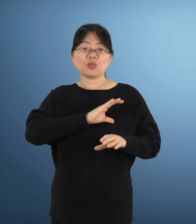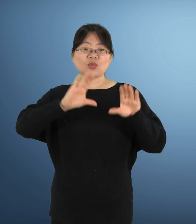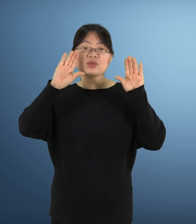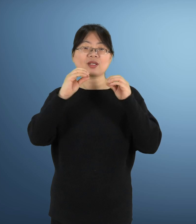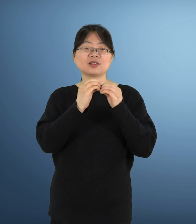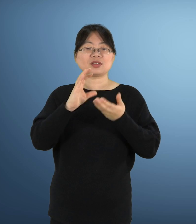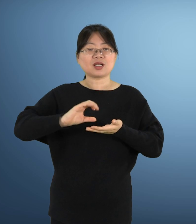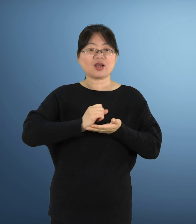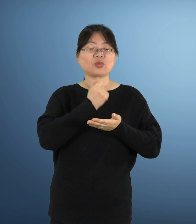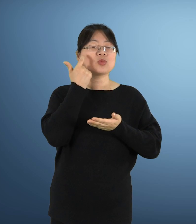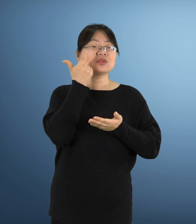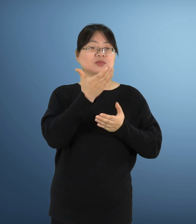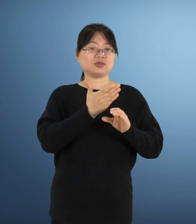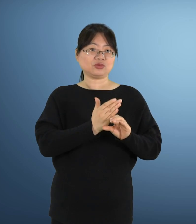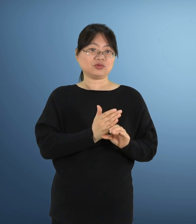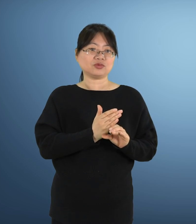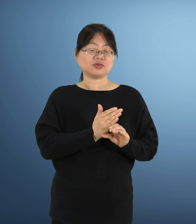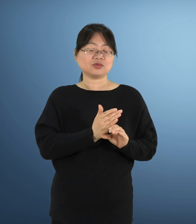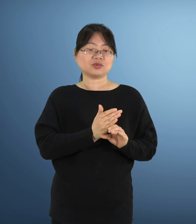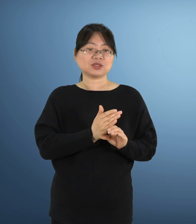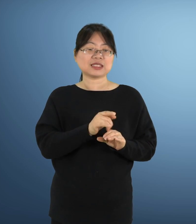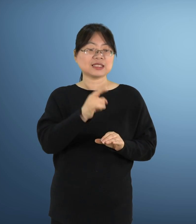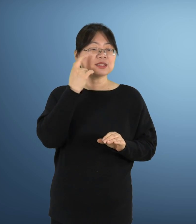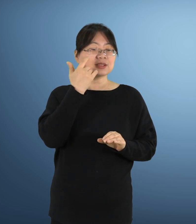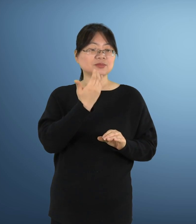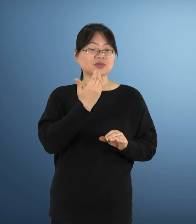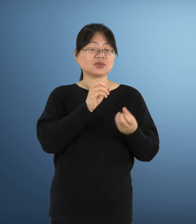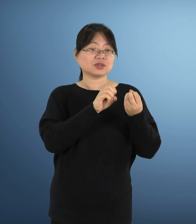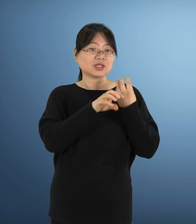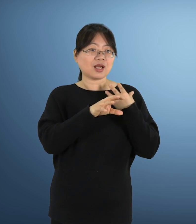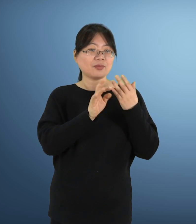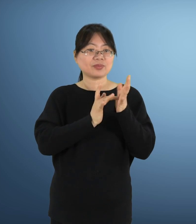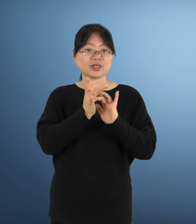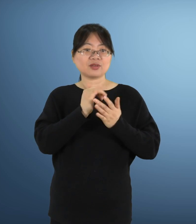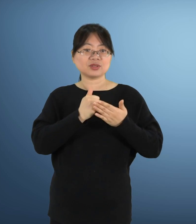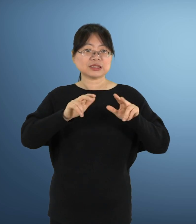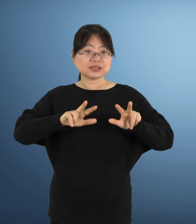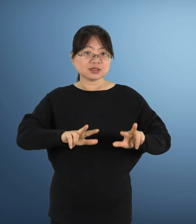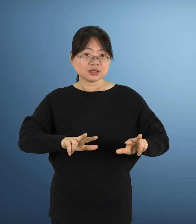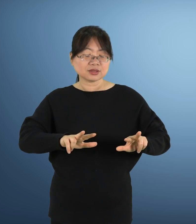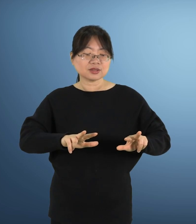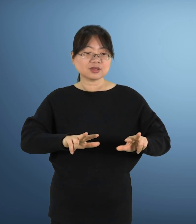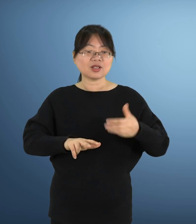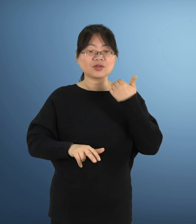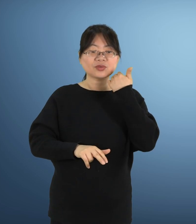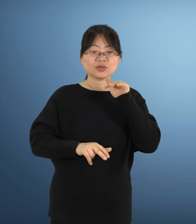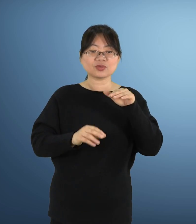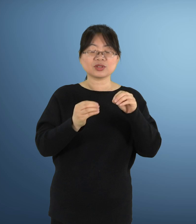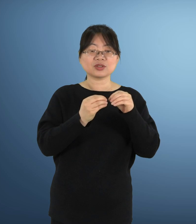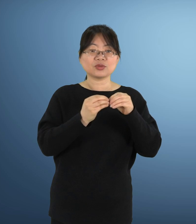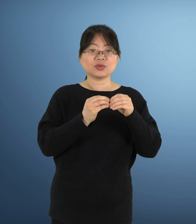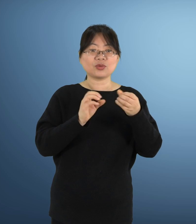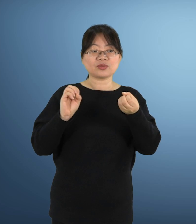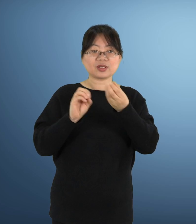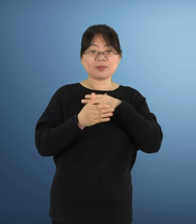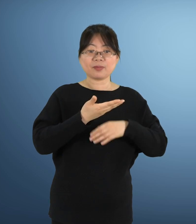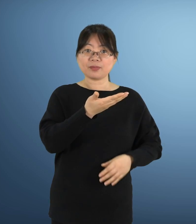모세의 글로 질문을 했어요. 근데 이 질문에 대한 답변을 예수님이 지금 누구의 글로 답변을